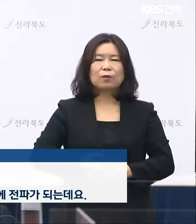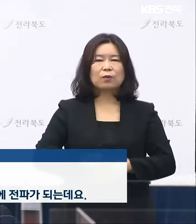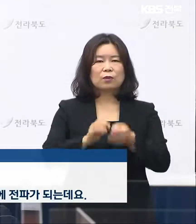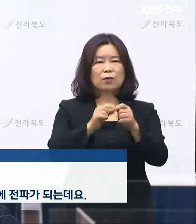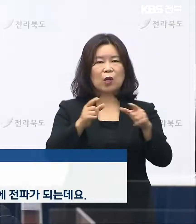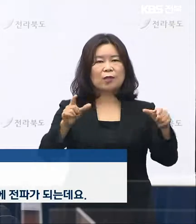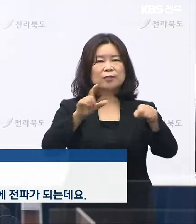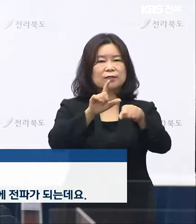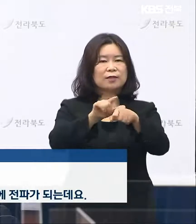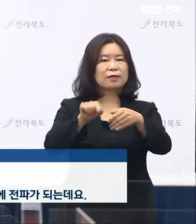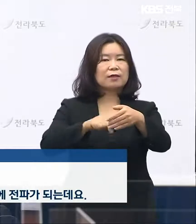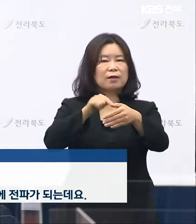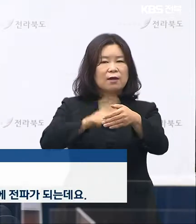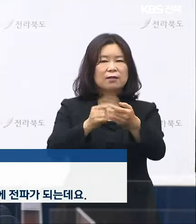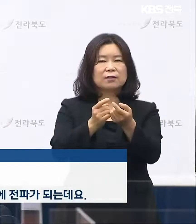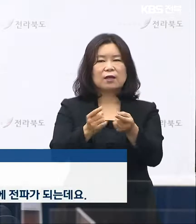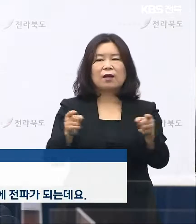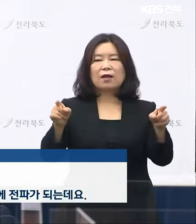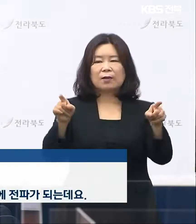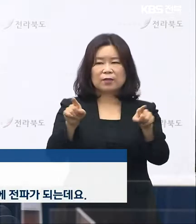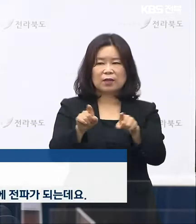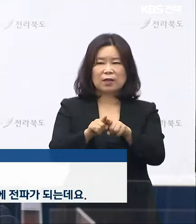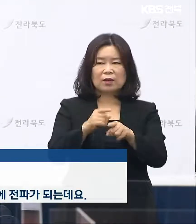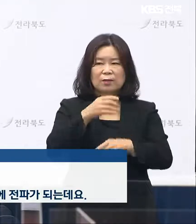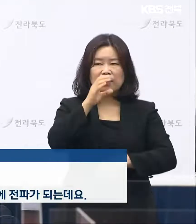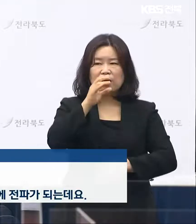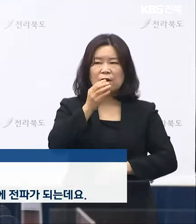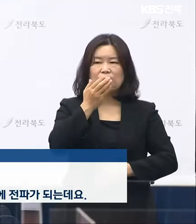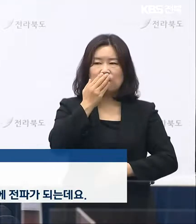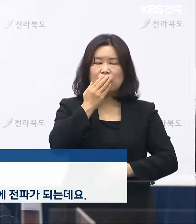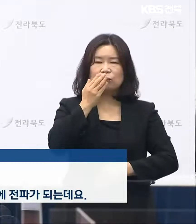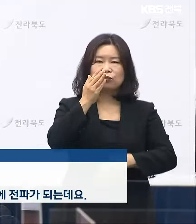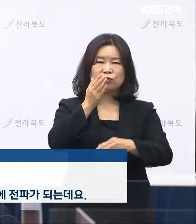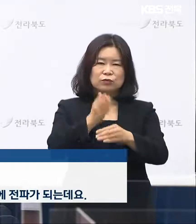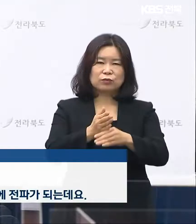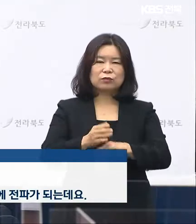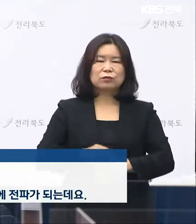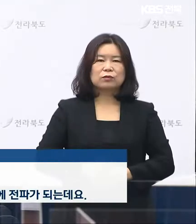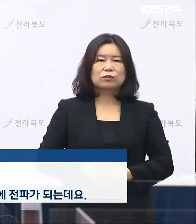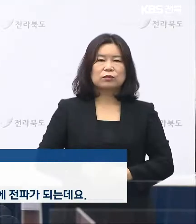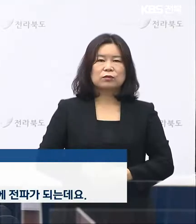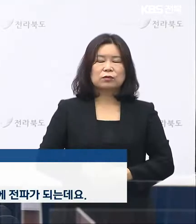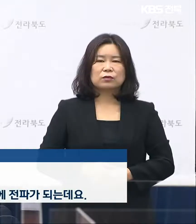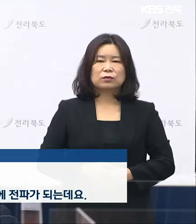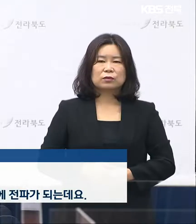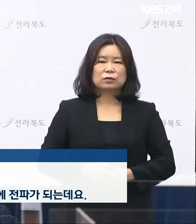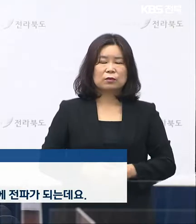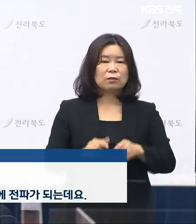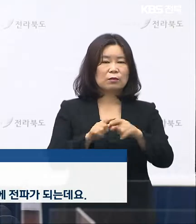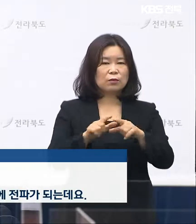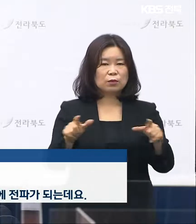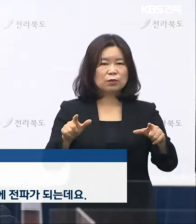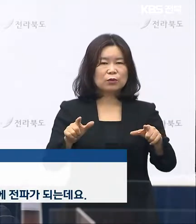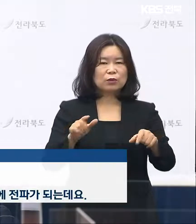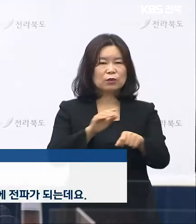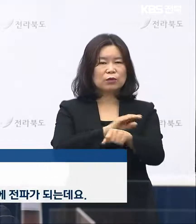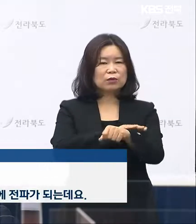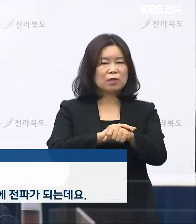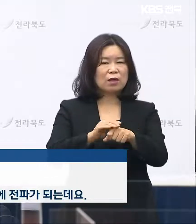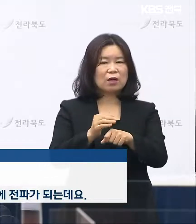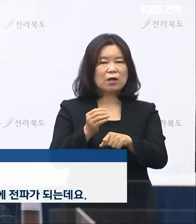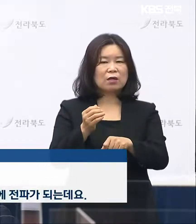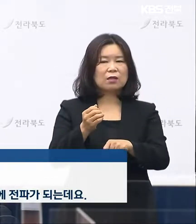시간들을 함께 하시고 계십니다 그런 상황에서 거의 대부분 지켜지지 않기 때문에